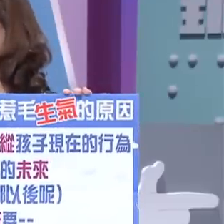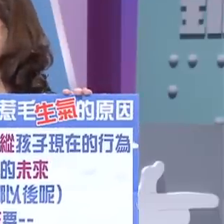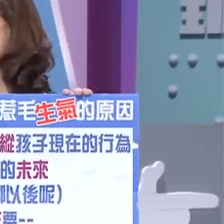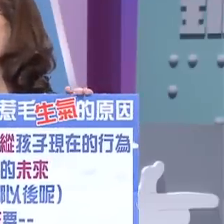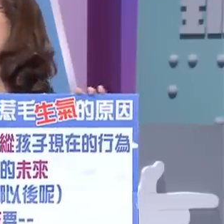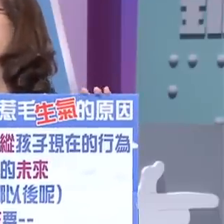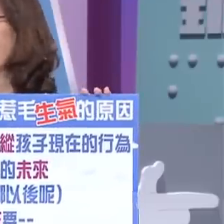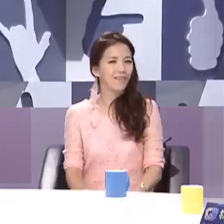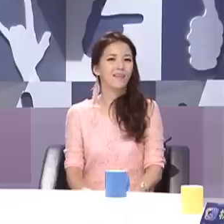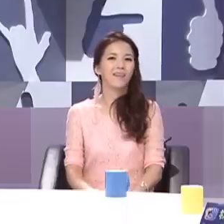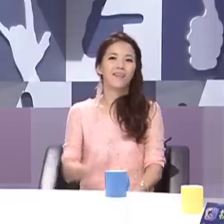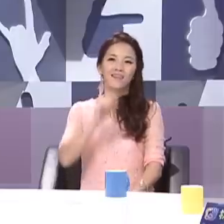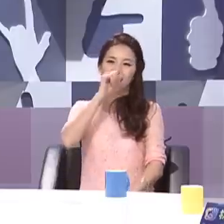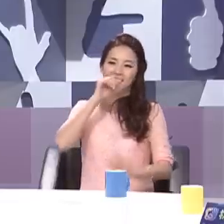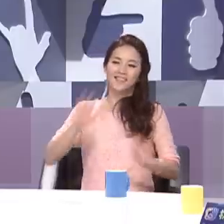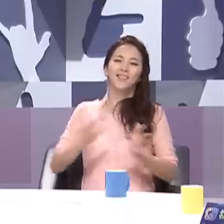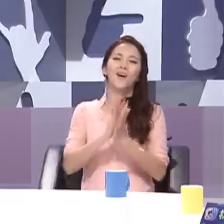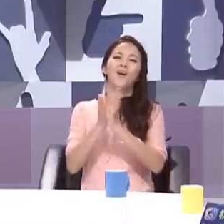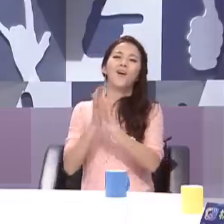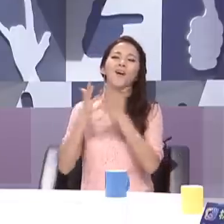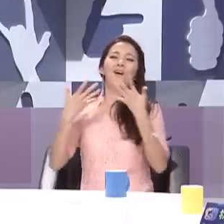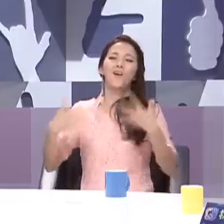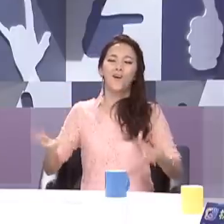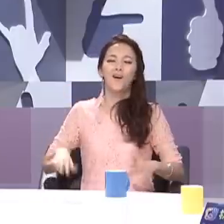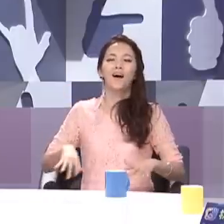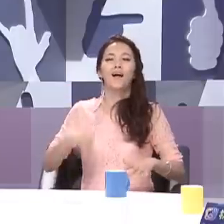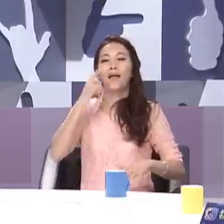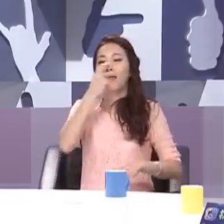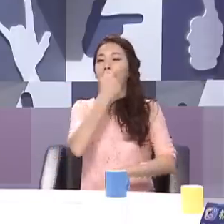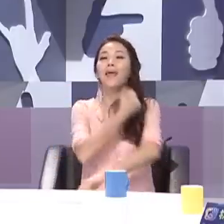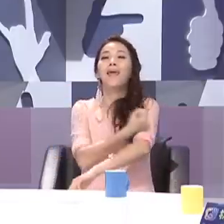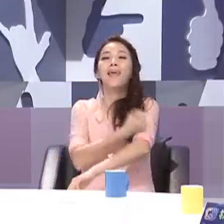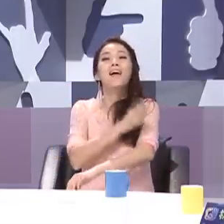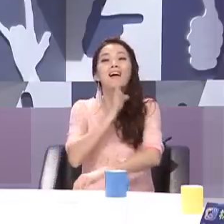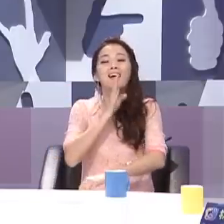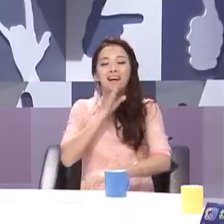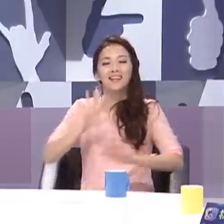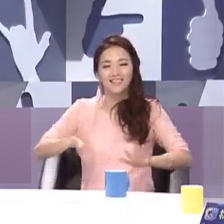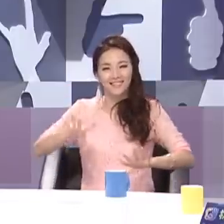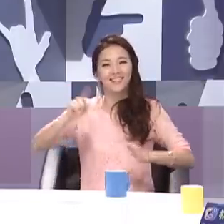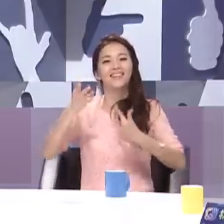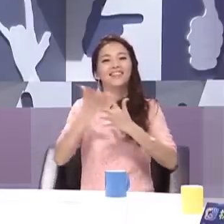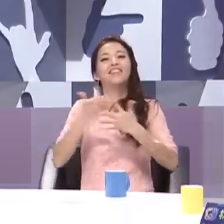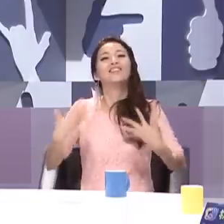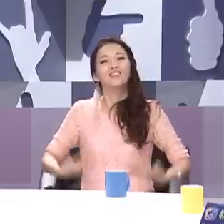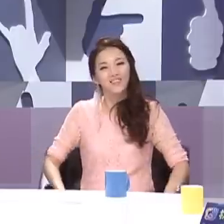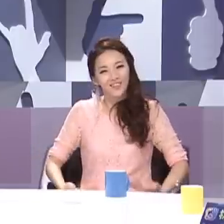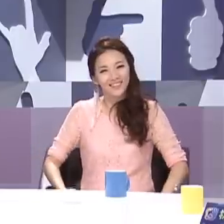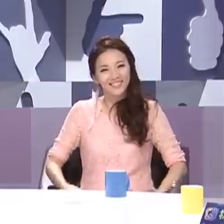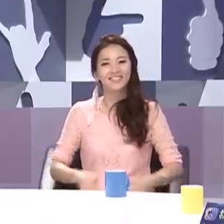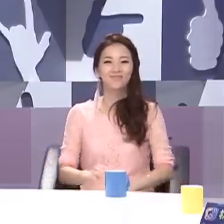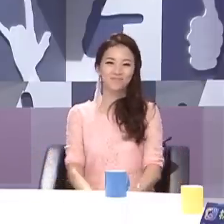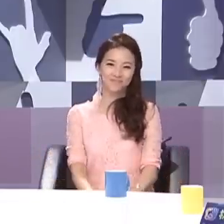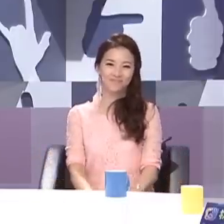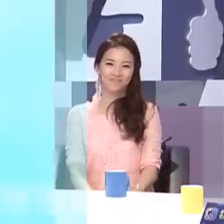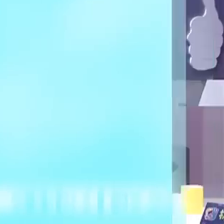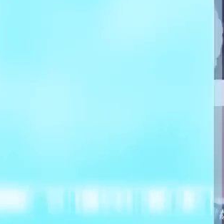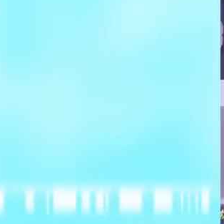在了。 嗯，好的，聊了这么多，眼睛累了吧？先让我们休息一下。